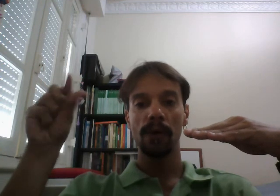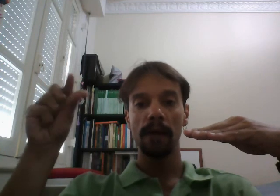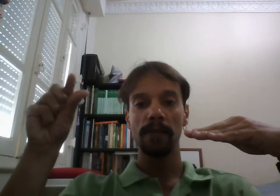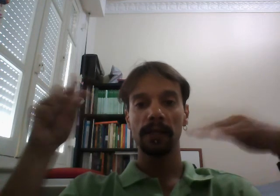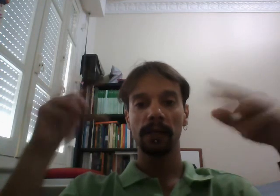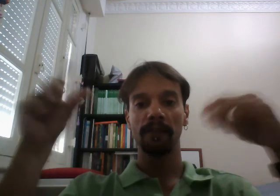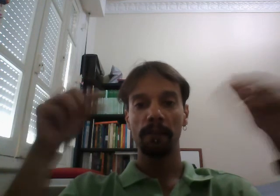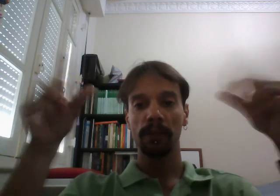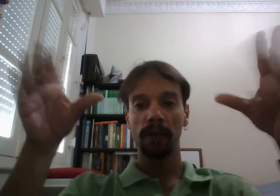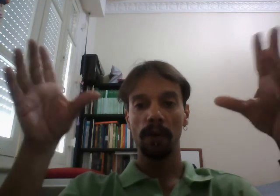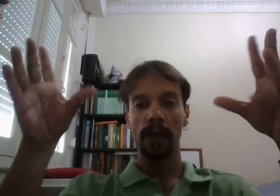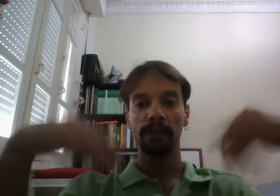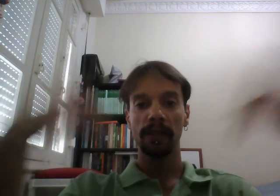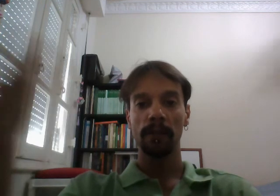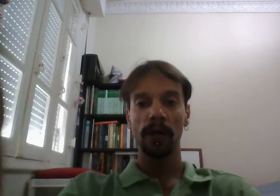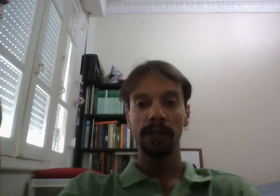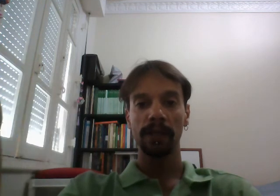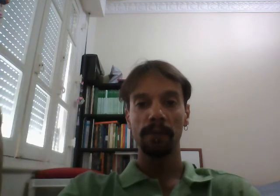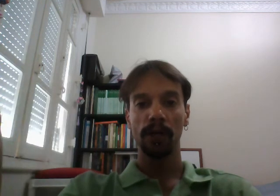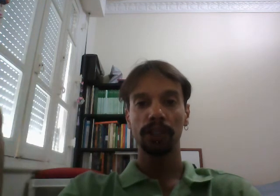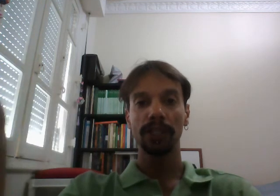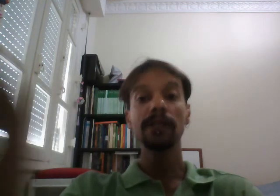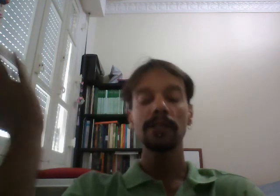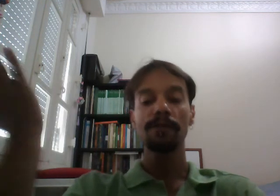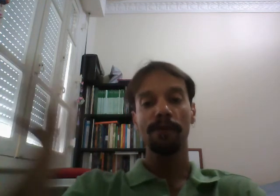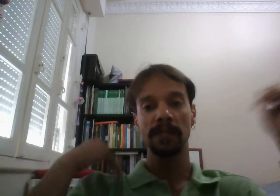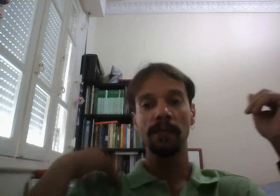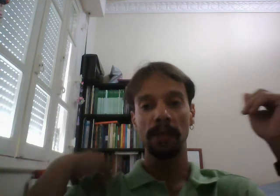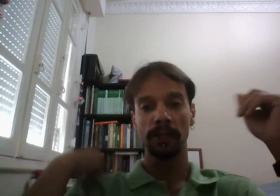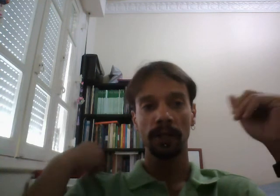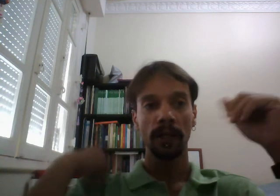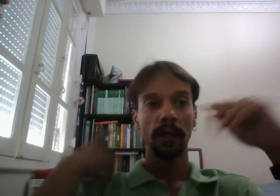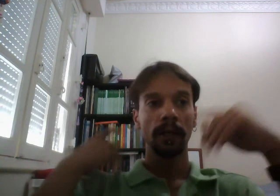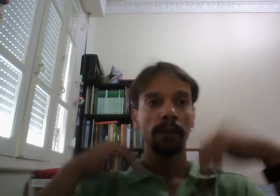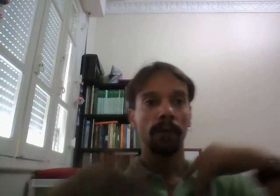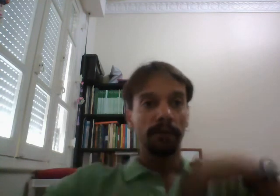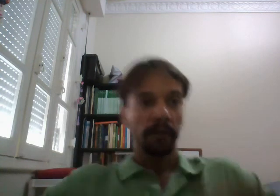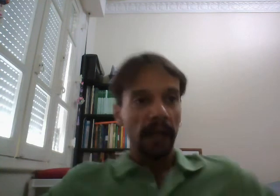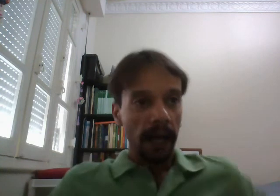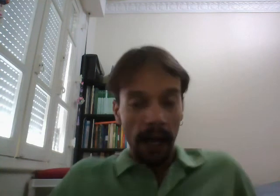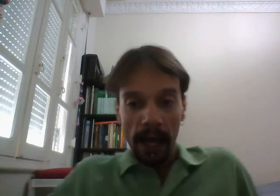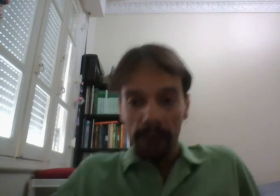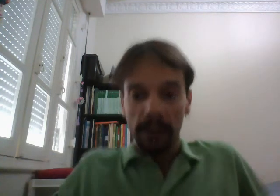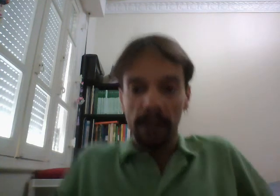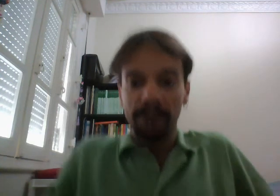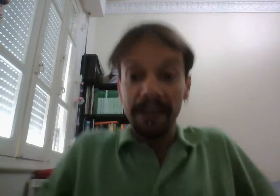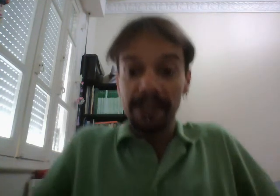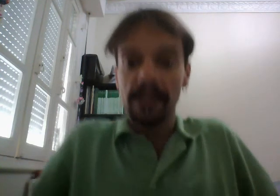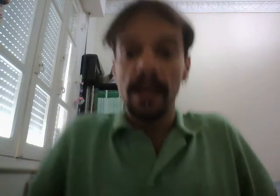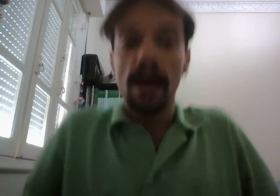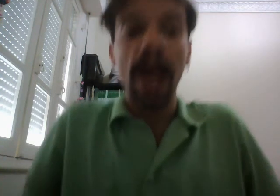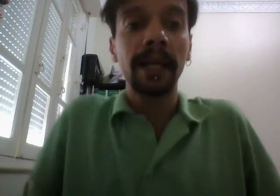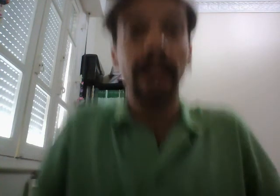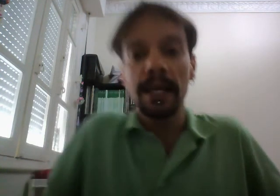qual gameta que vai portar qual alelo que vai ter maior chance de formar semente? Bom, fica claro, né, que vai ser